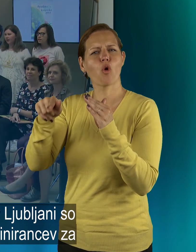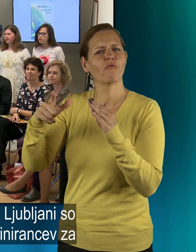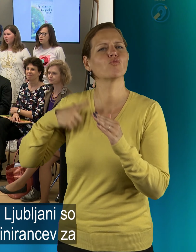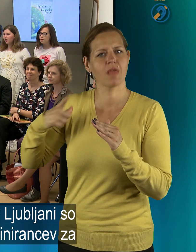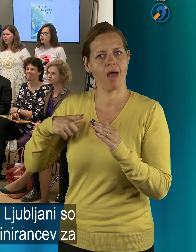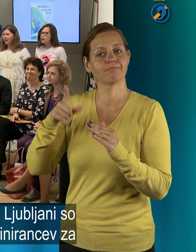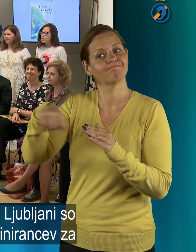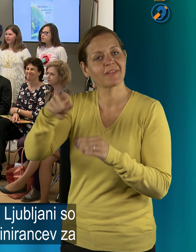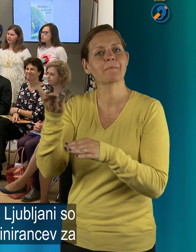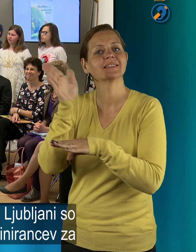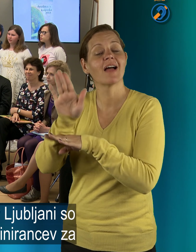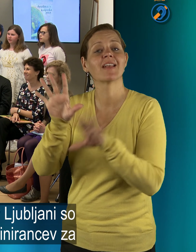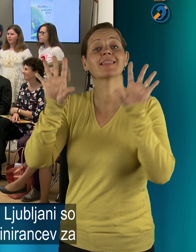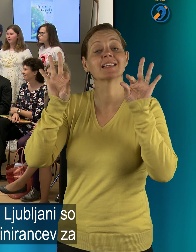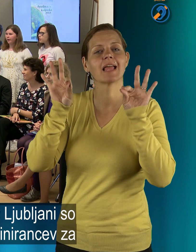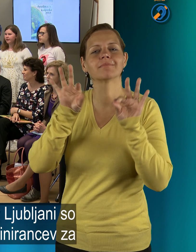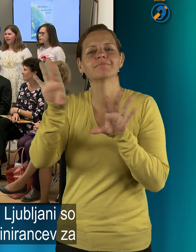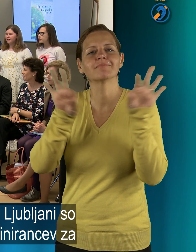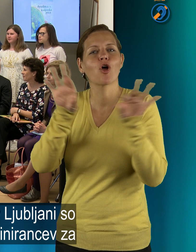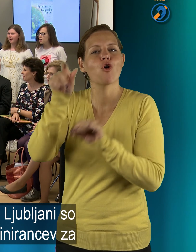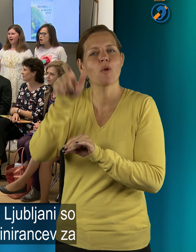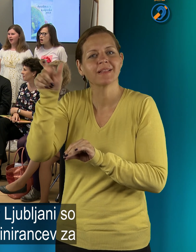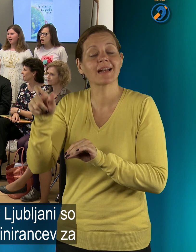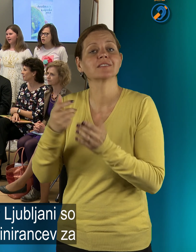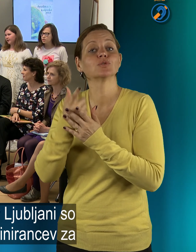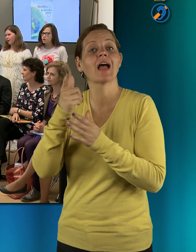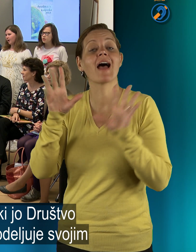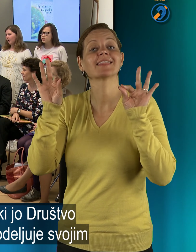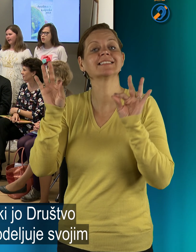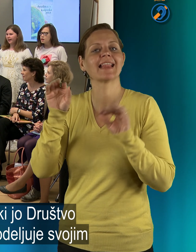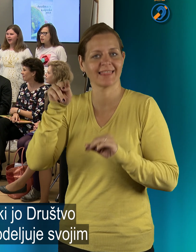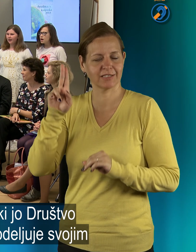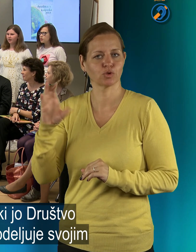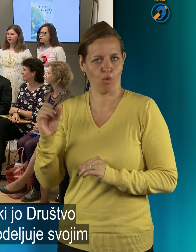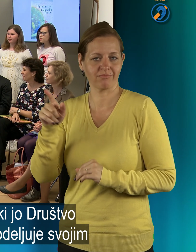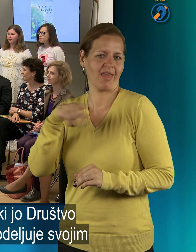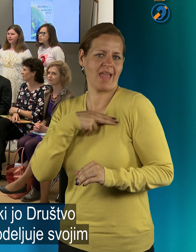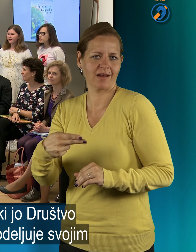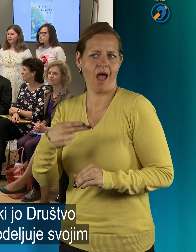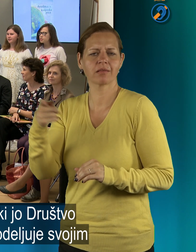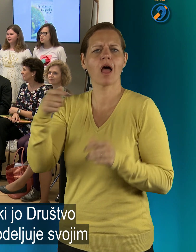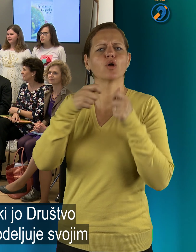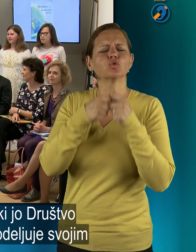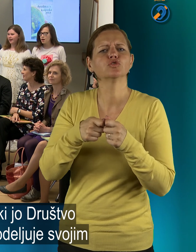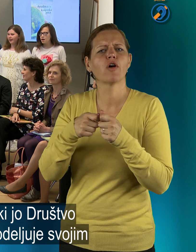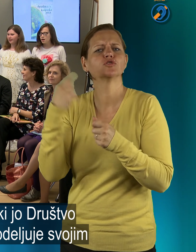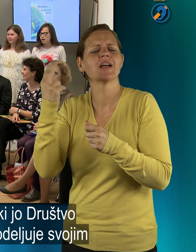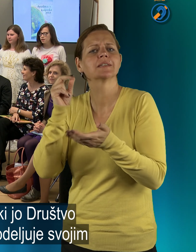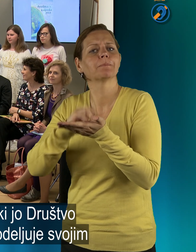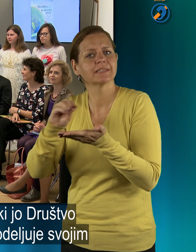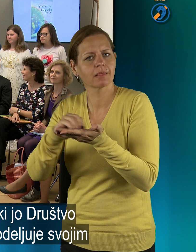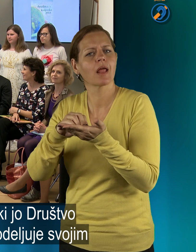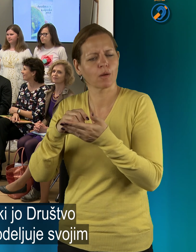Pionirskem domu v Ljubljani so predstavili 10 nominirancev za desetnico, nagrado, ki jo Društvo slovenskih pisateljev podeljuje